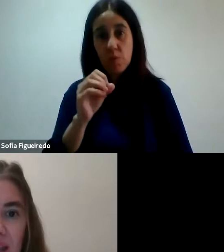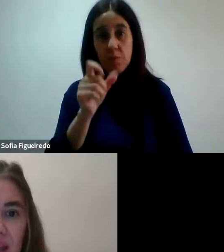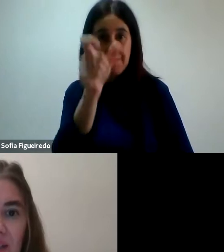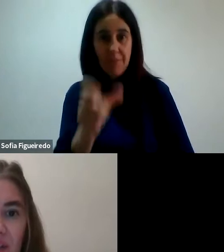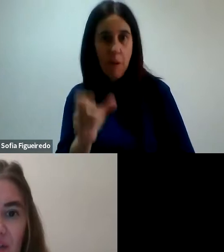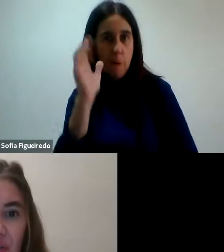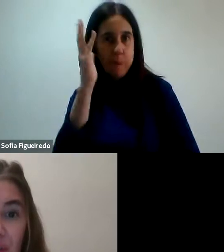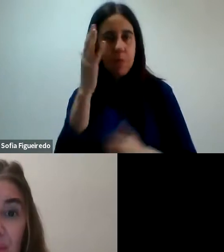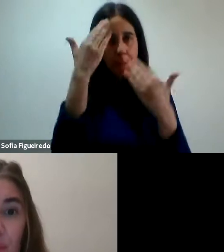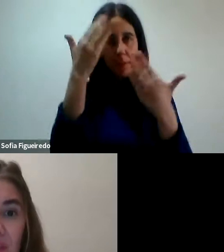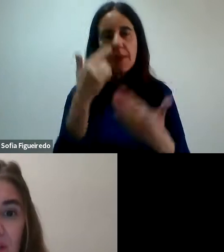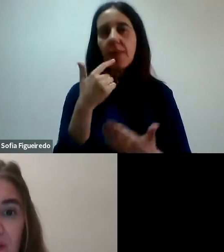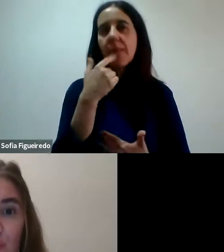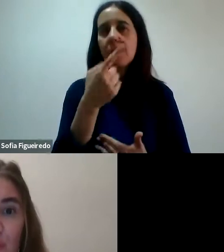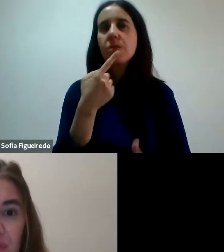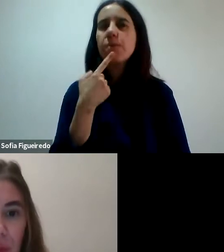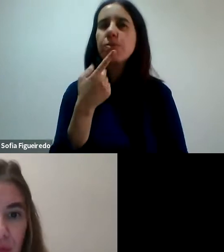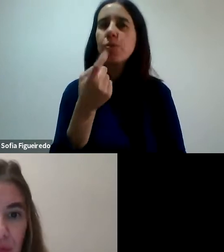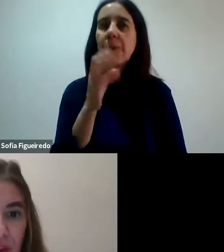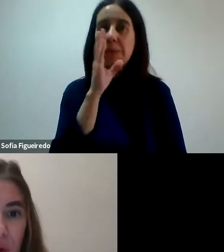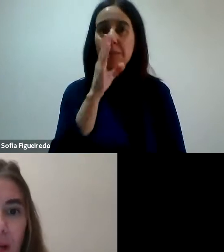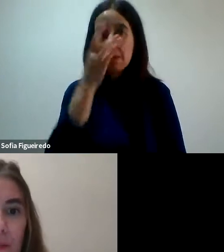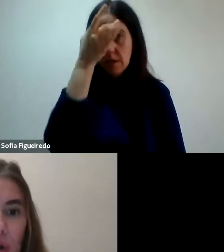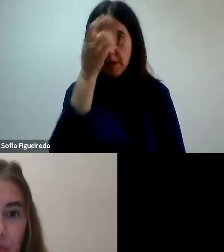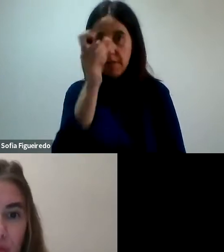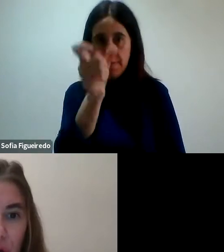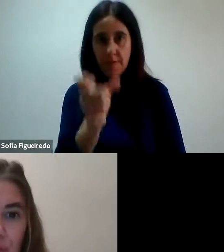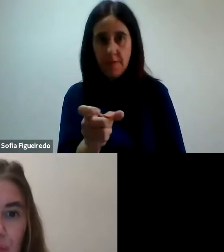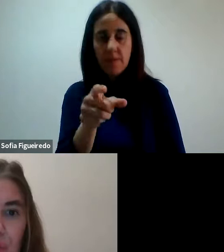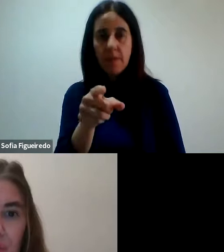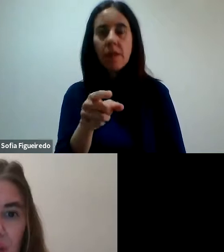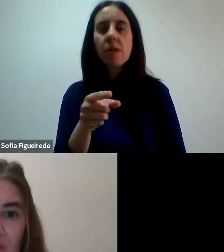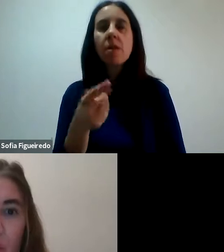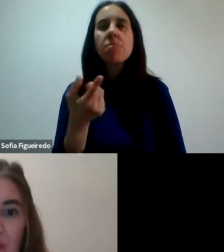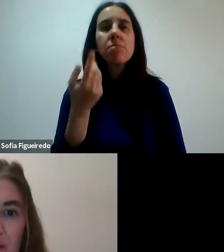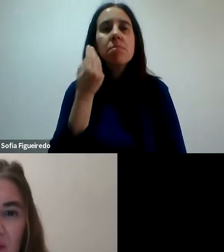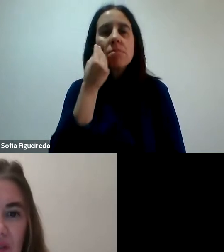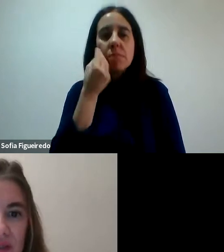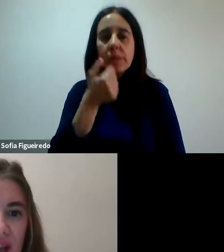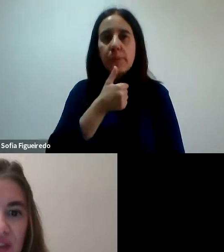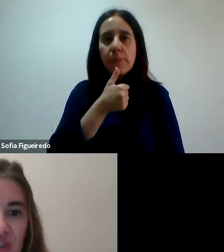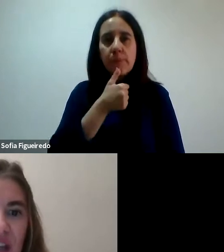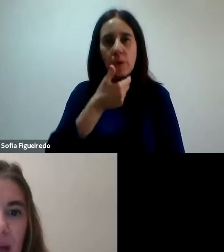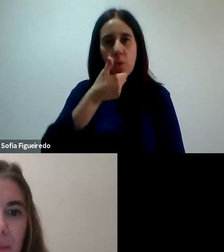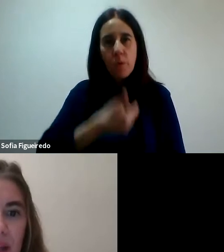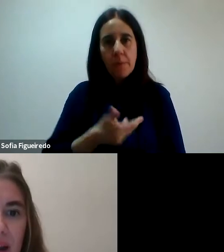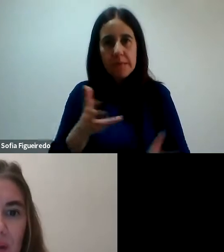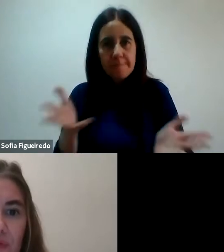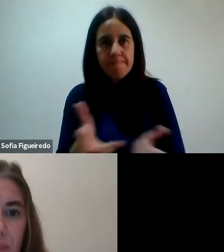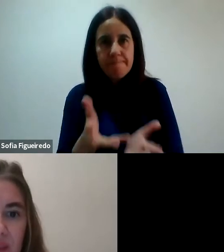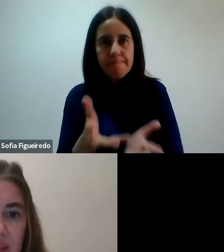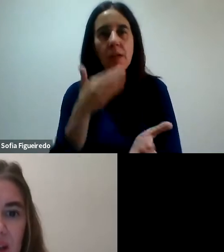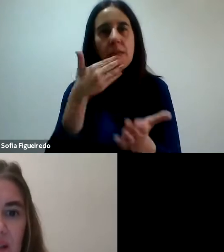apresentação e pergunta se, na sua perspectiva, qual a melhor forma de promover as competências necessárias